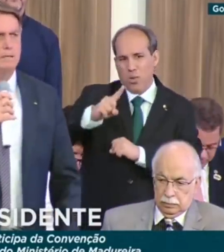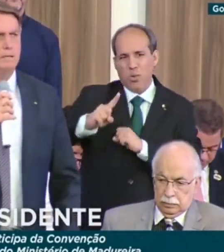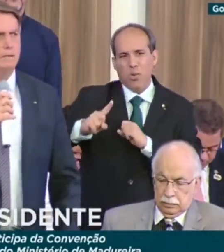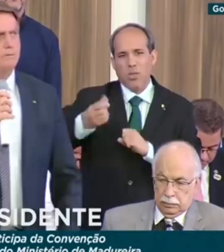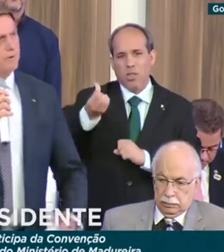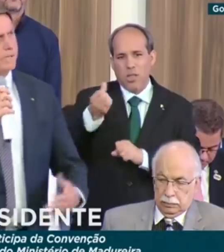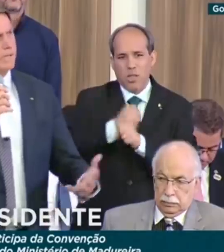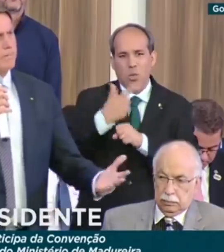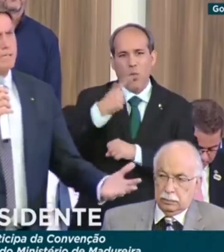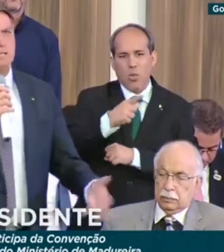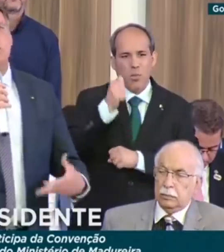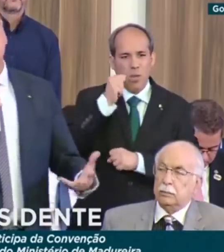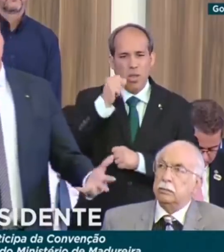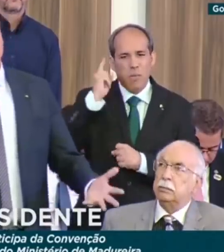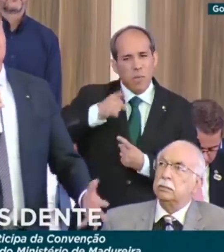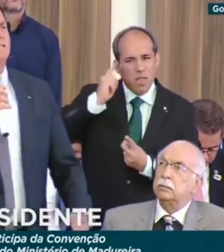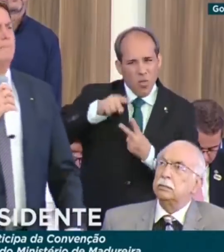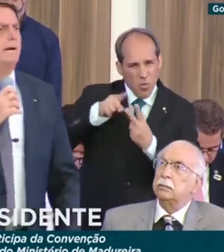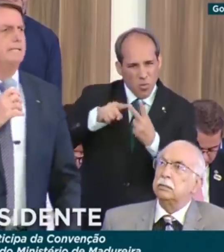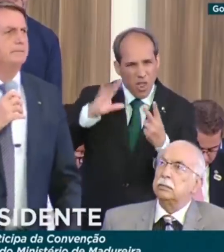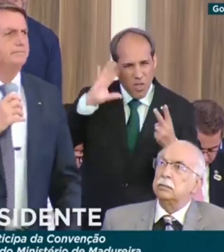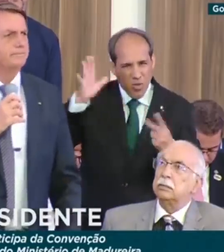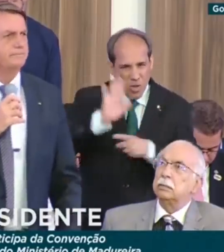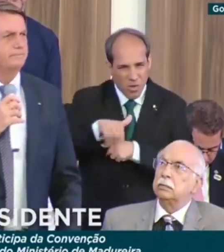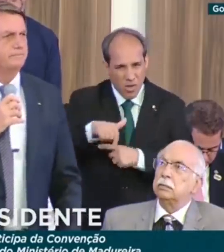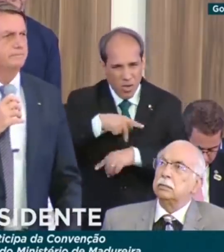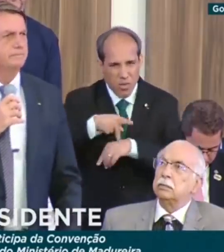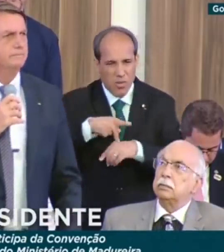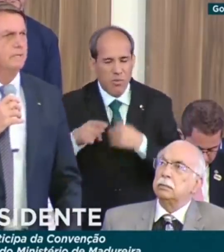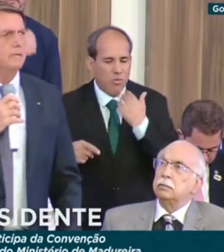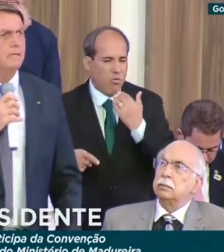6, fosse realmente a solução para a nossa pátria.